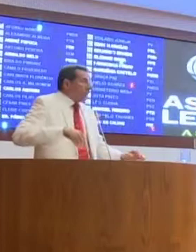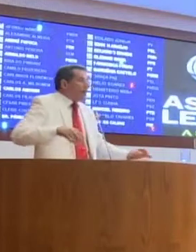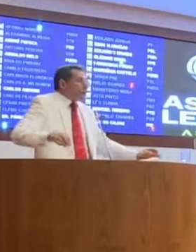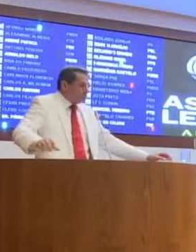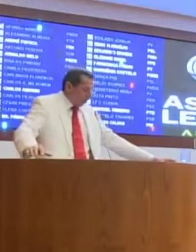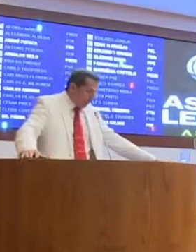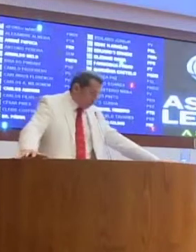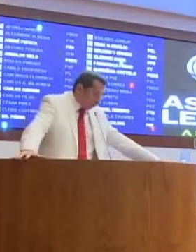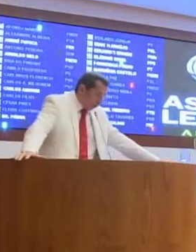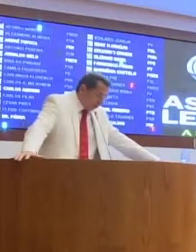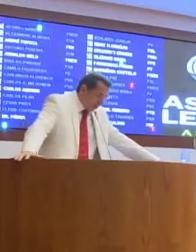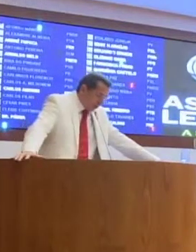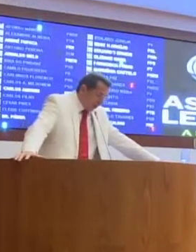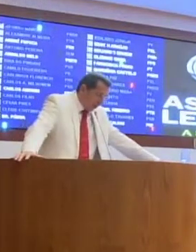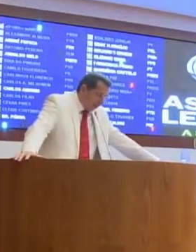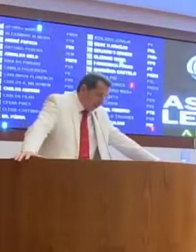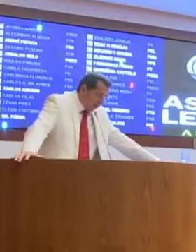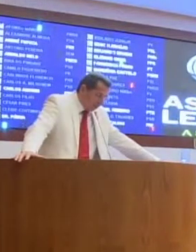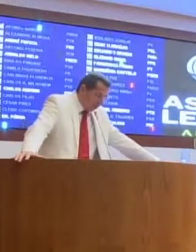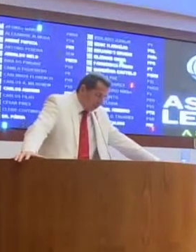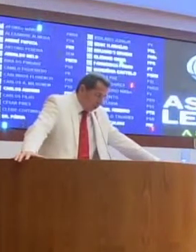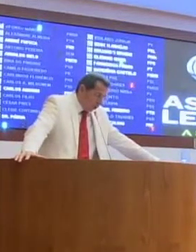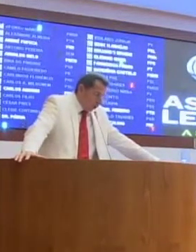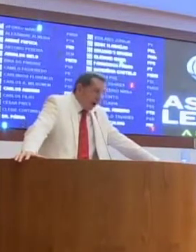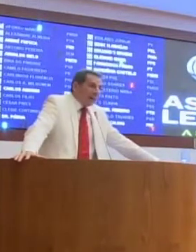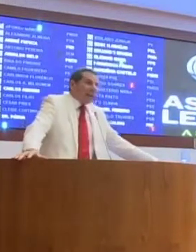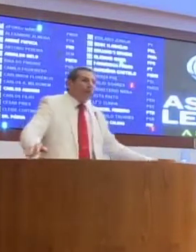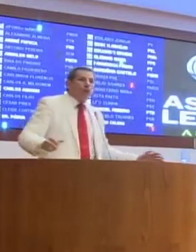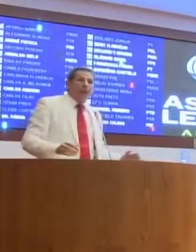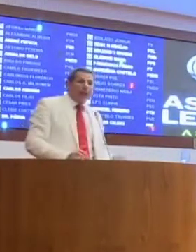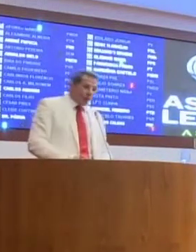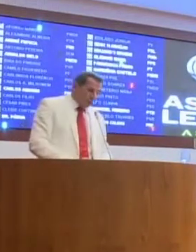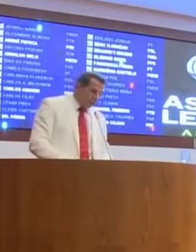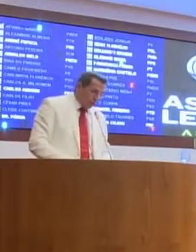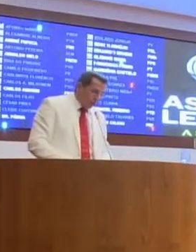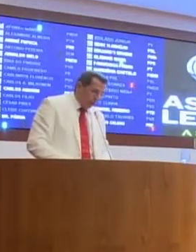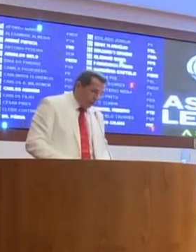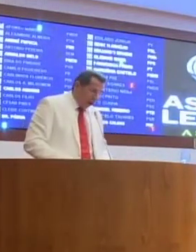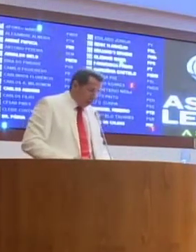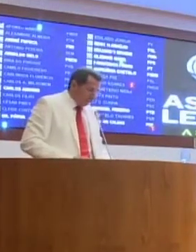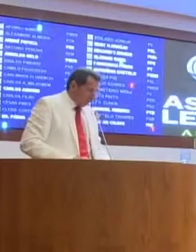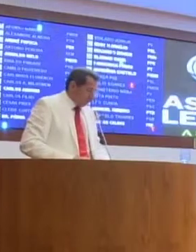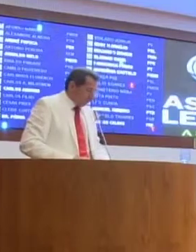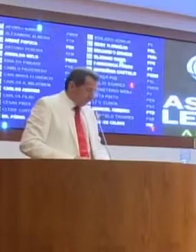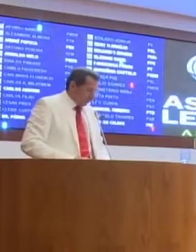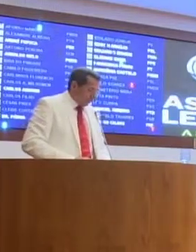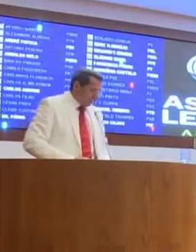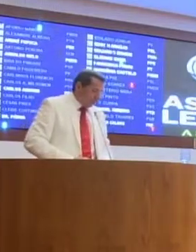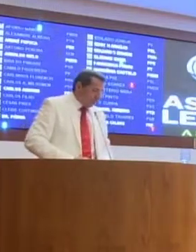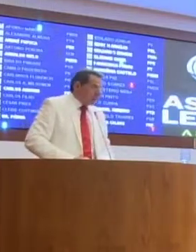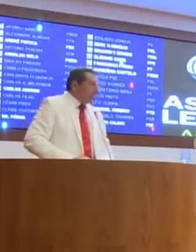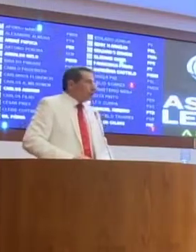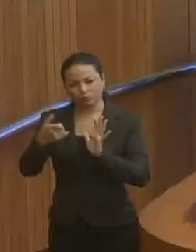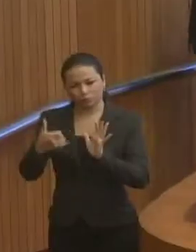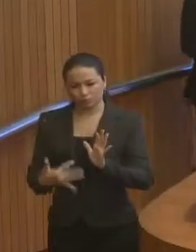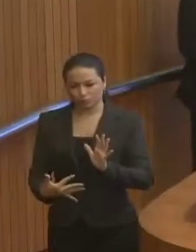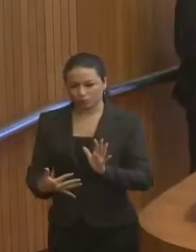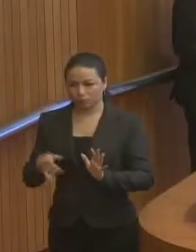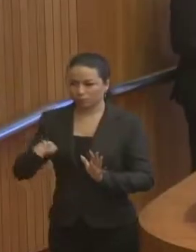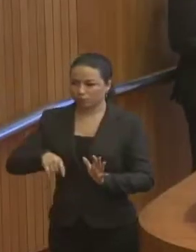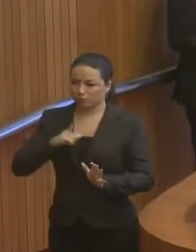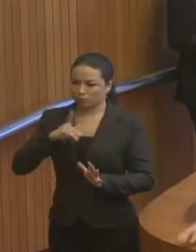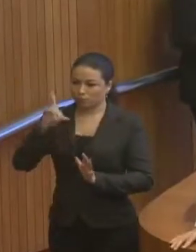no ordenamento jurídico brasileiro, a greve é um direito constitucional, sendo um